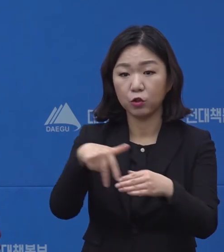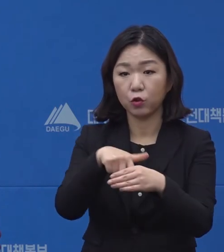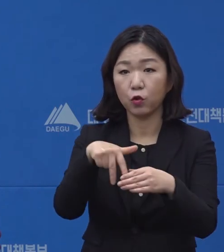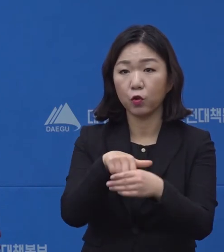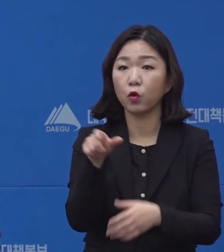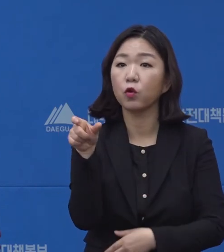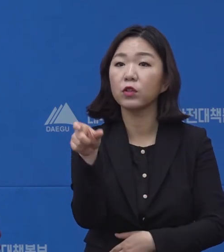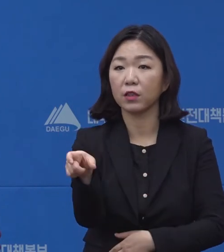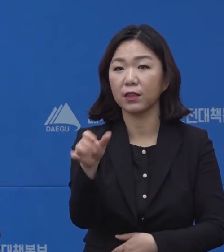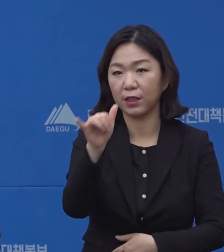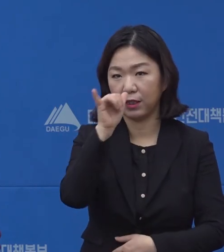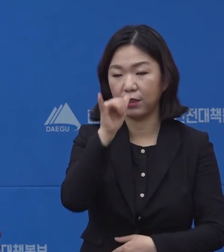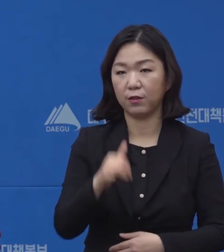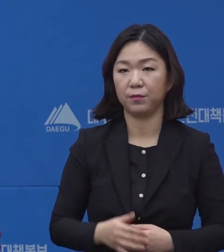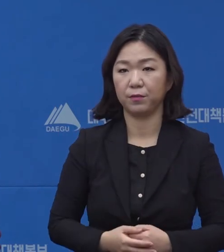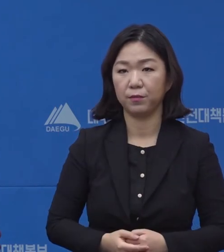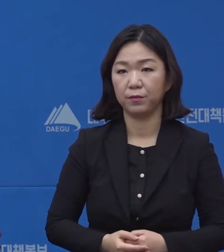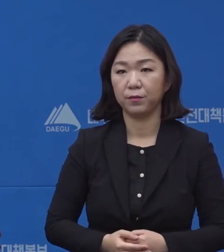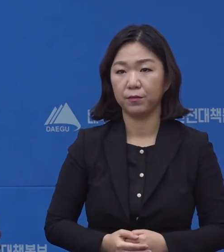종교란을 기재하도록 되어 있습니다.